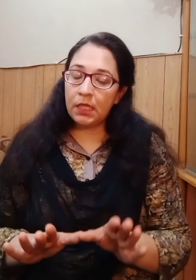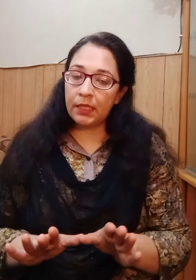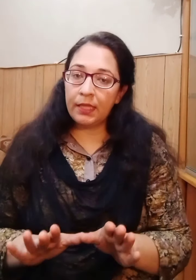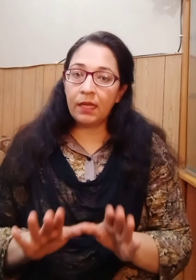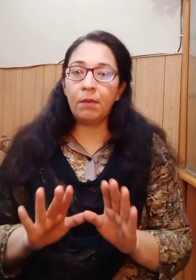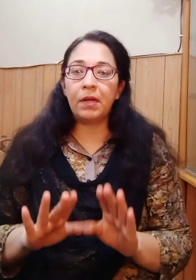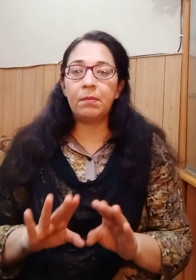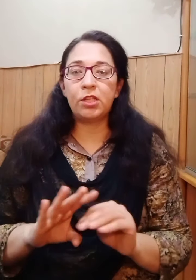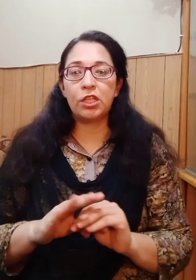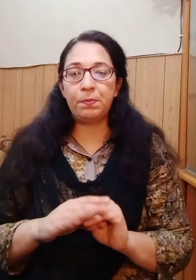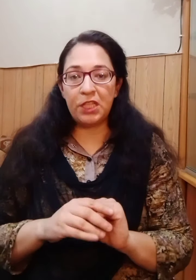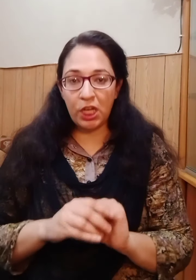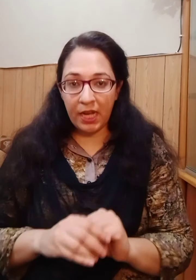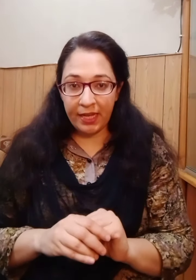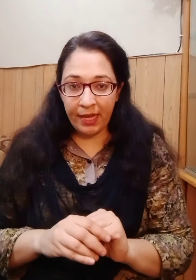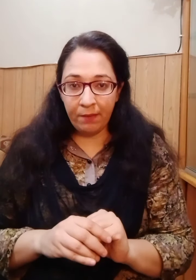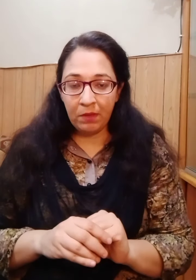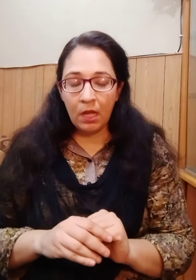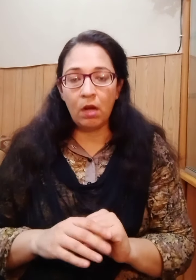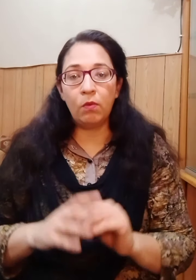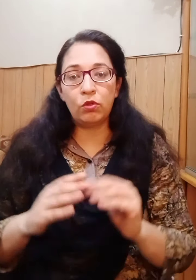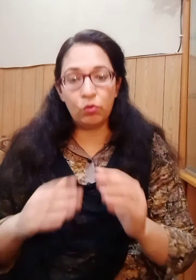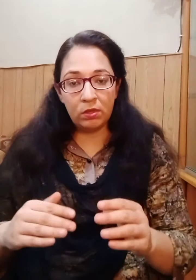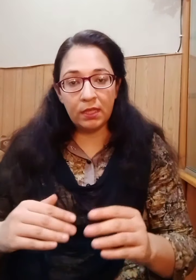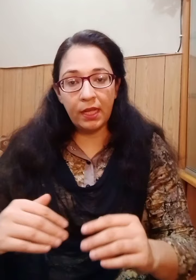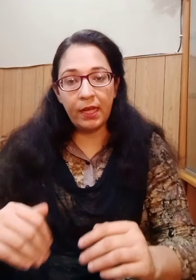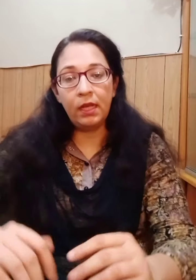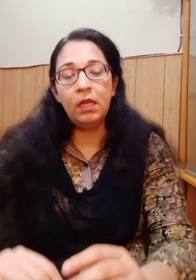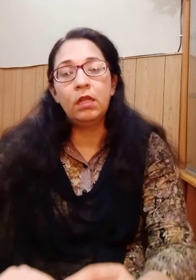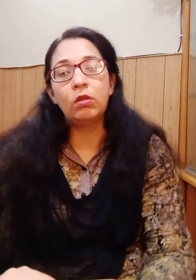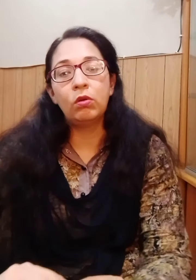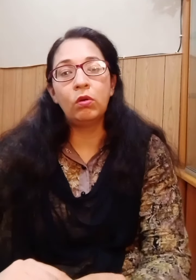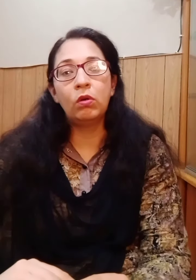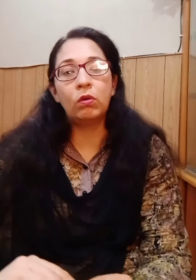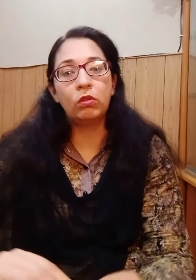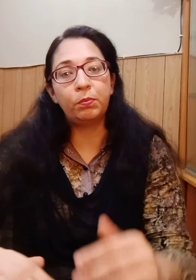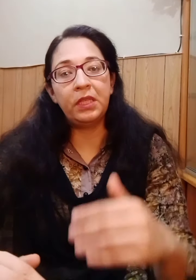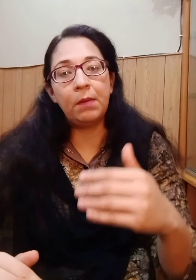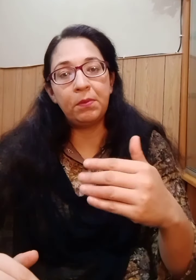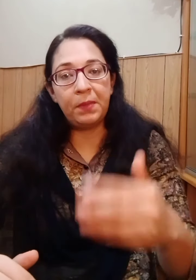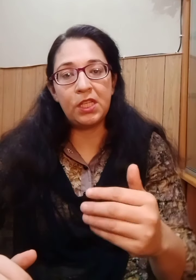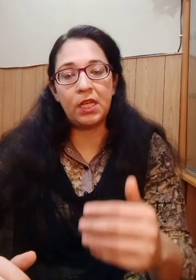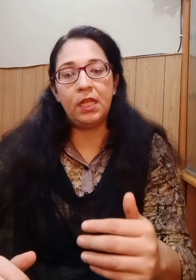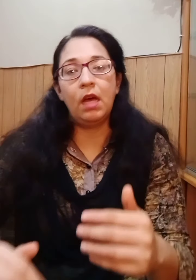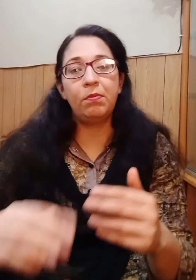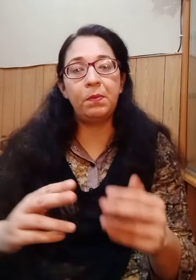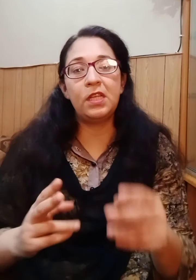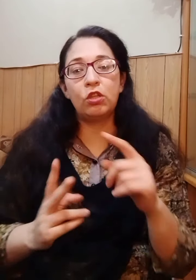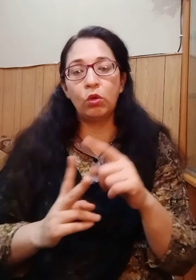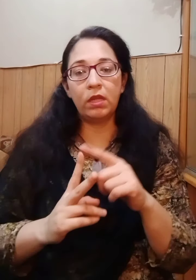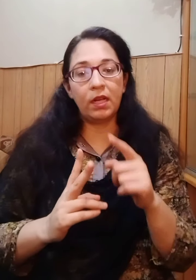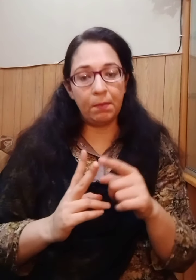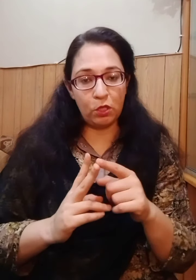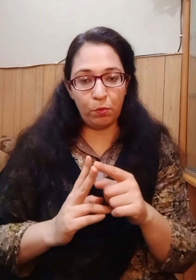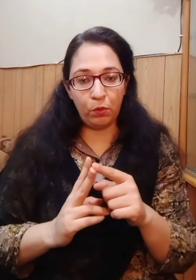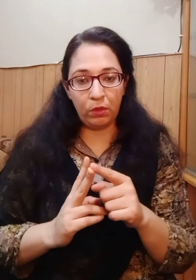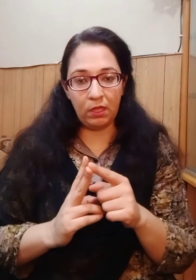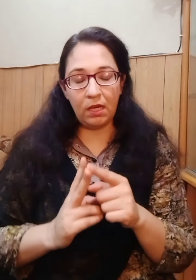चल जाता है कि हमारा बच्चा पीछे लाइक है वह सुन सकता है तो उस पर स्पीच करें स्पीच टो तरह के बच्चों को होती है